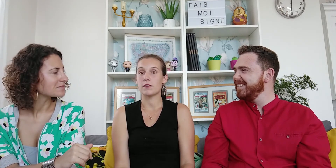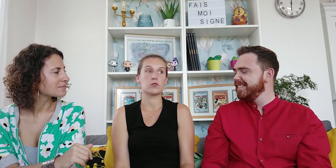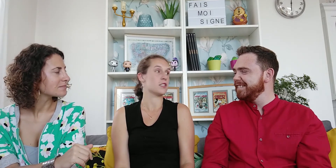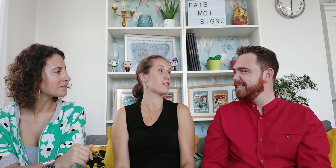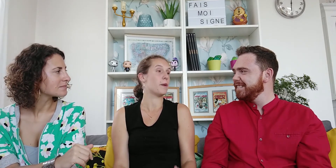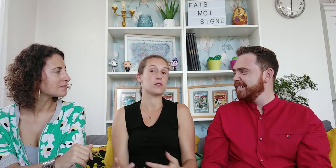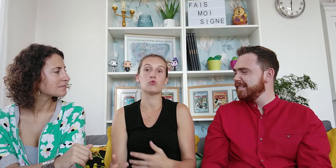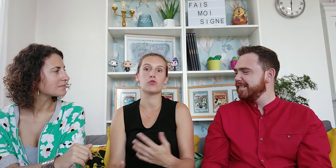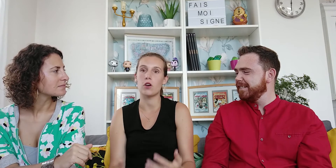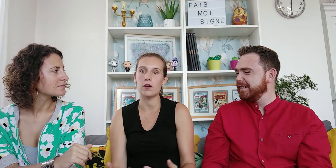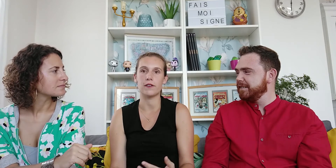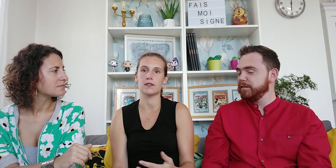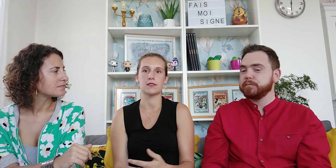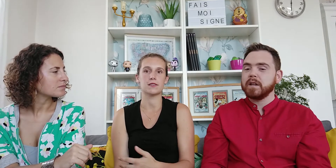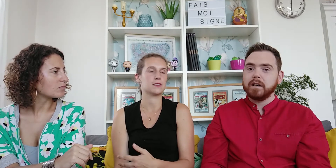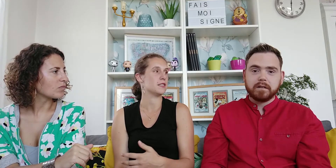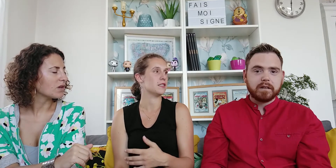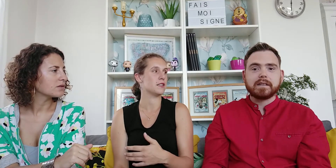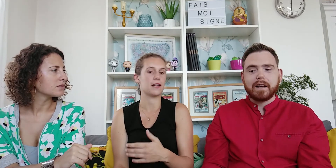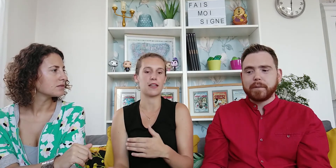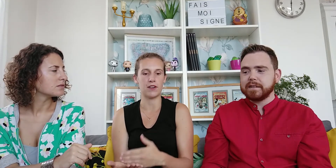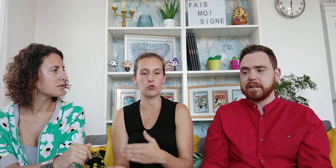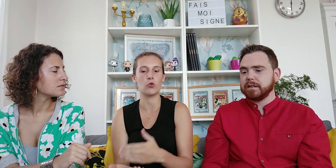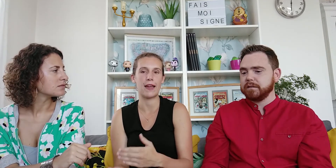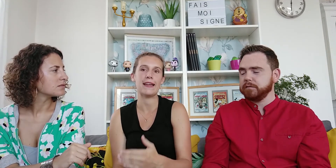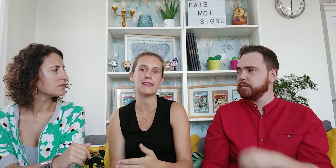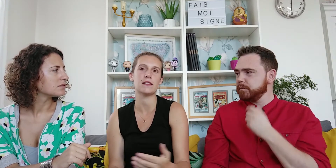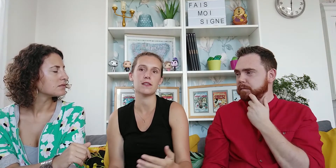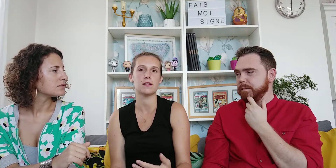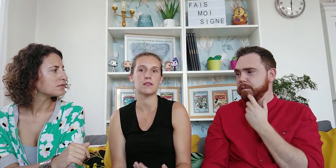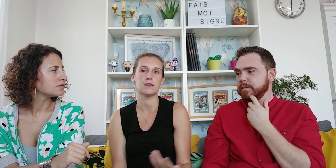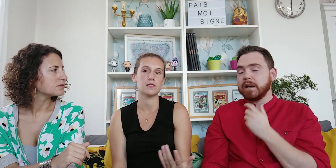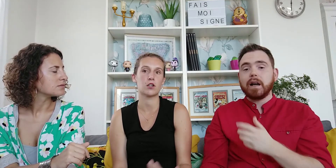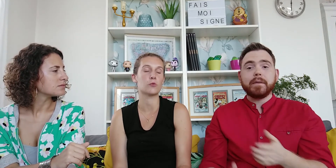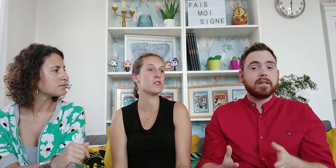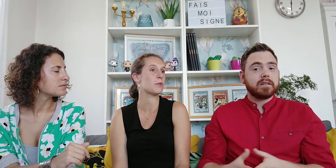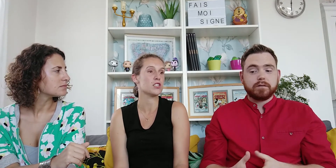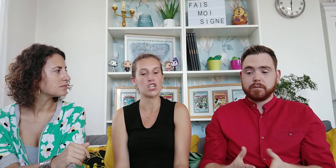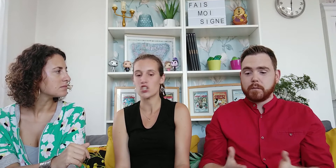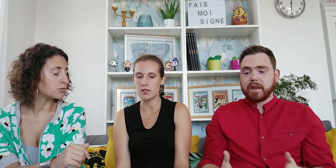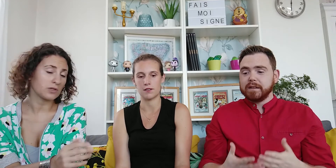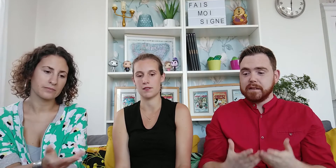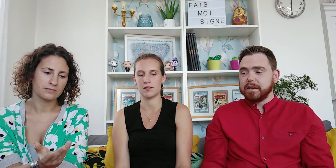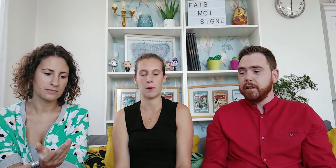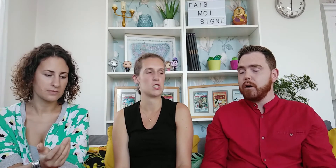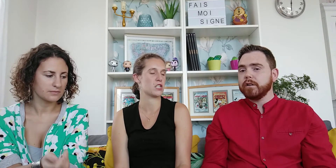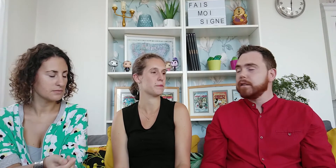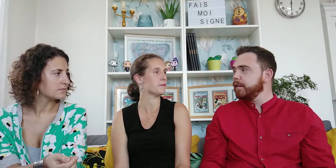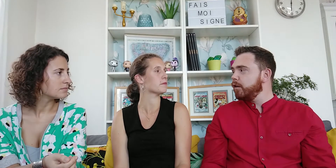Après, ça ne se vient pas tout seul. Enfin, c'est un travail de longue haleine et... C'est comme tous les apprentissages. C'est une langue.